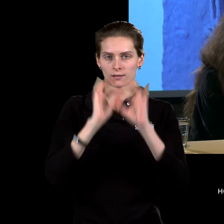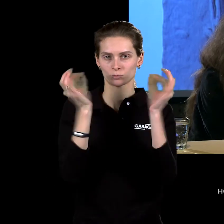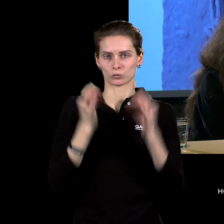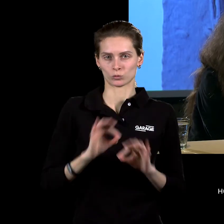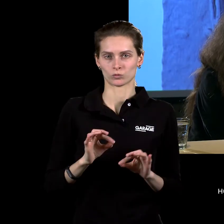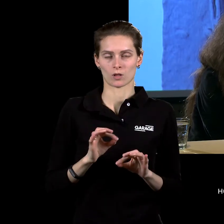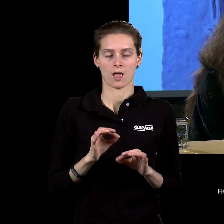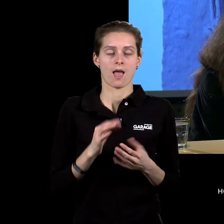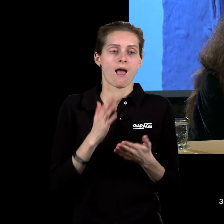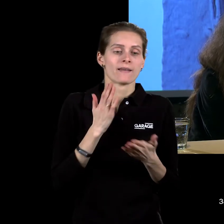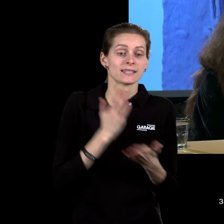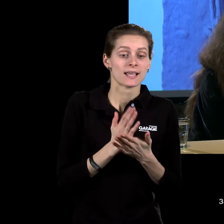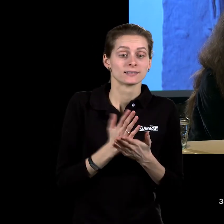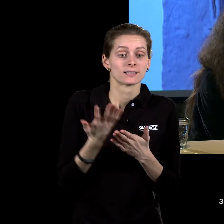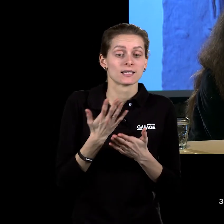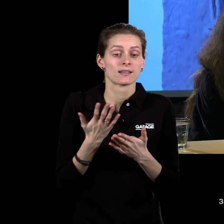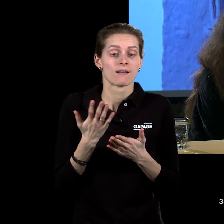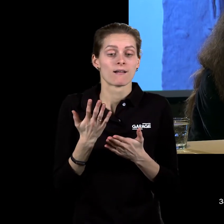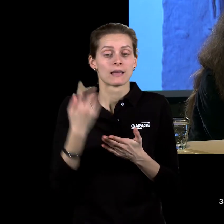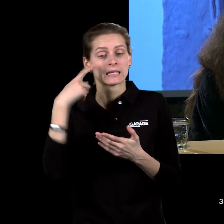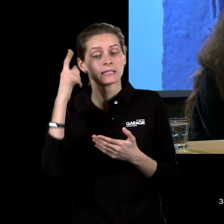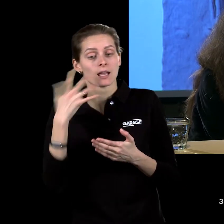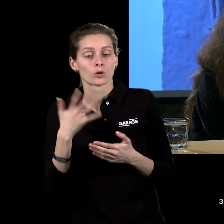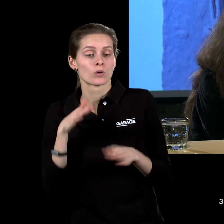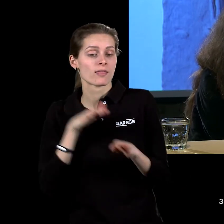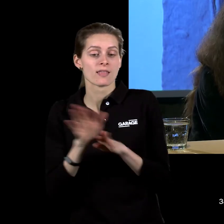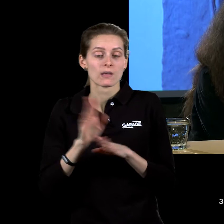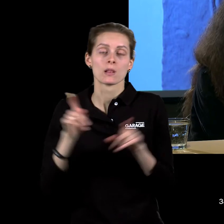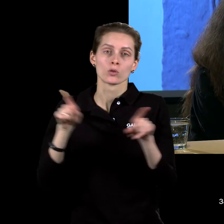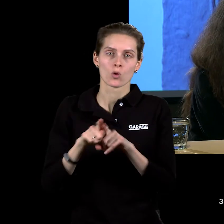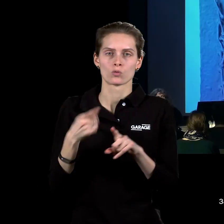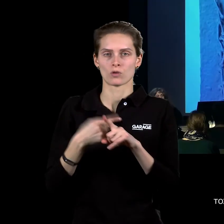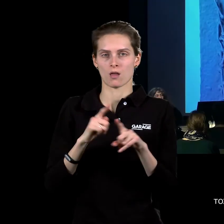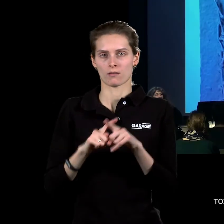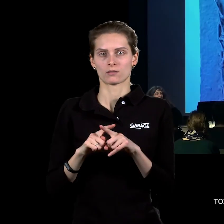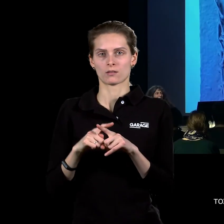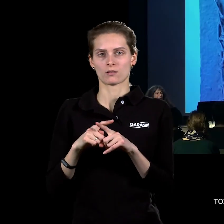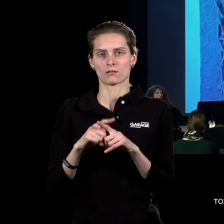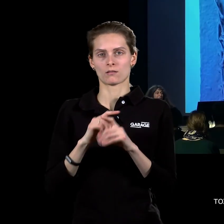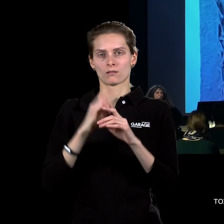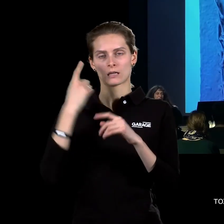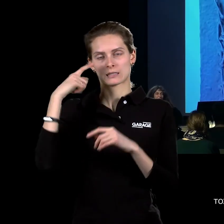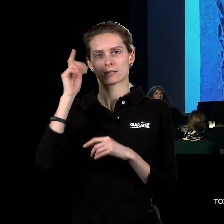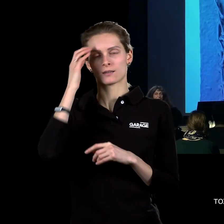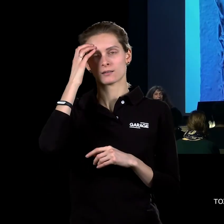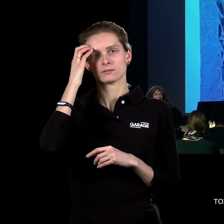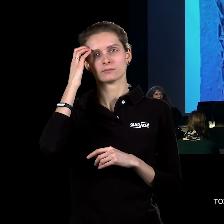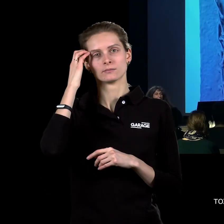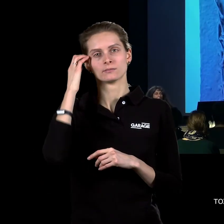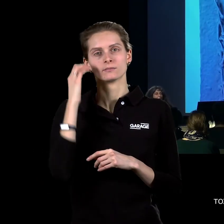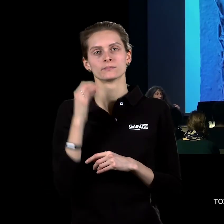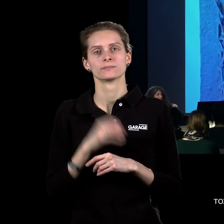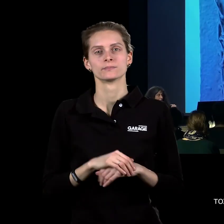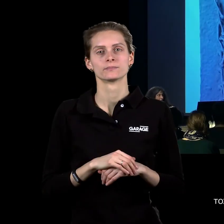некоторые невоплощенные идеи тоже могут быть произведениями, вне зависимости от того, воплотились они или нет. Вот с этим самой идеей воплощения